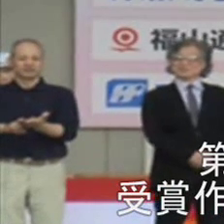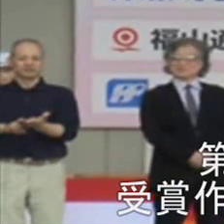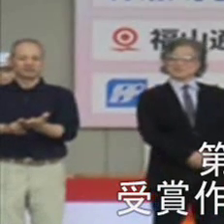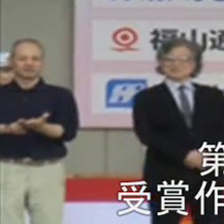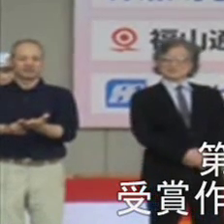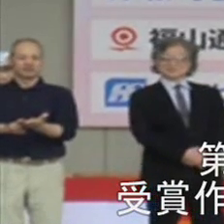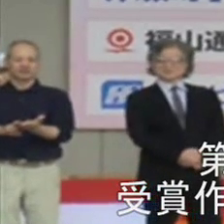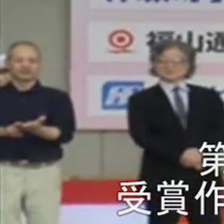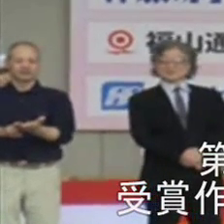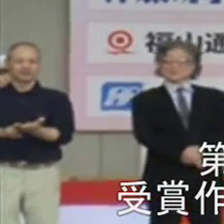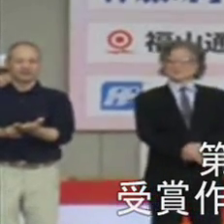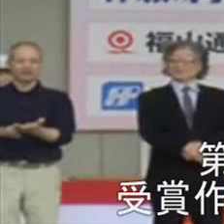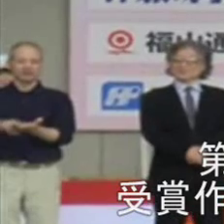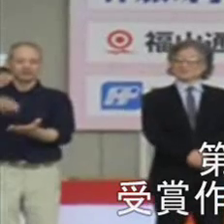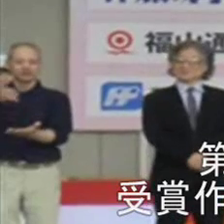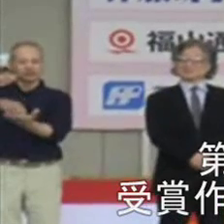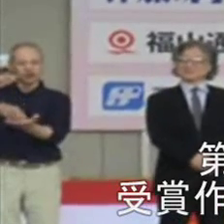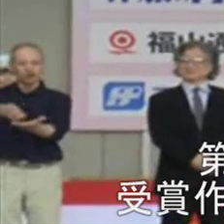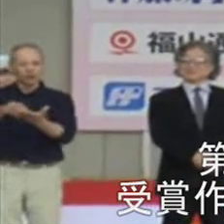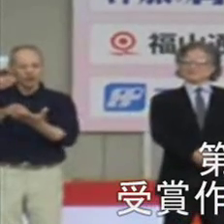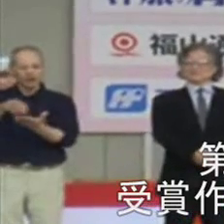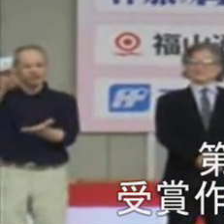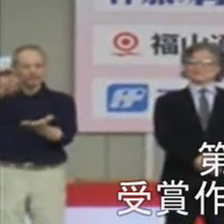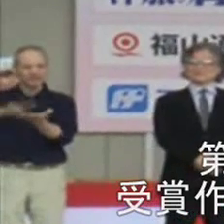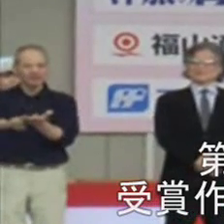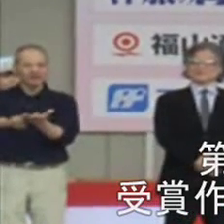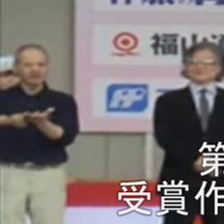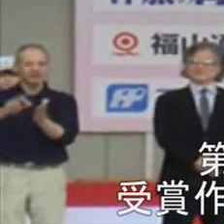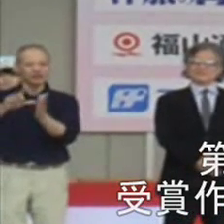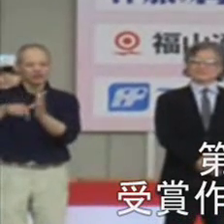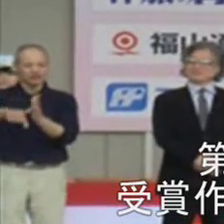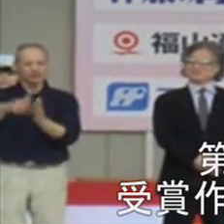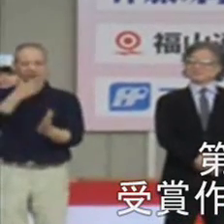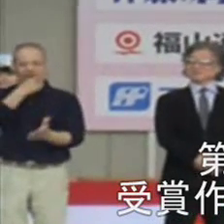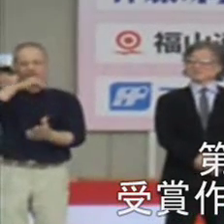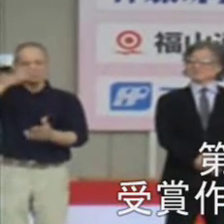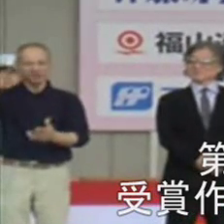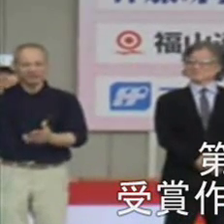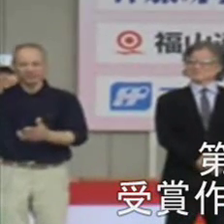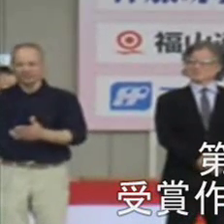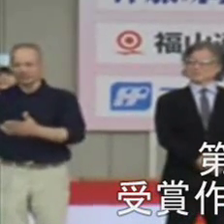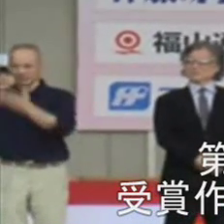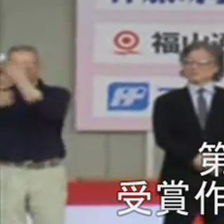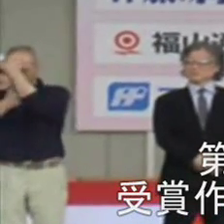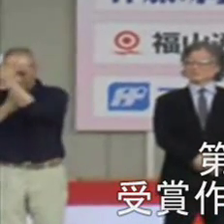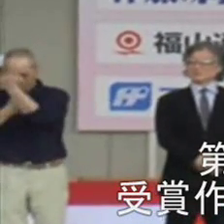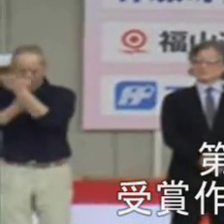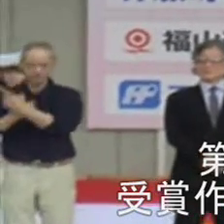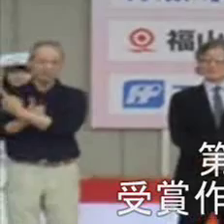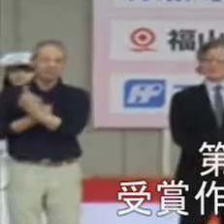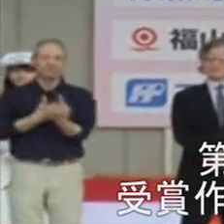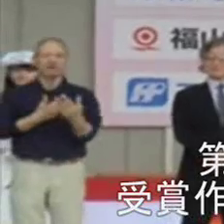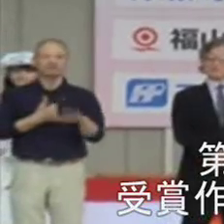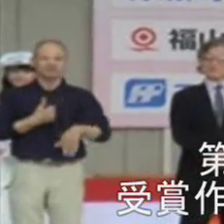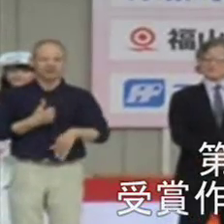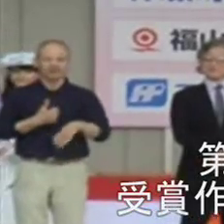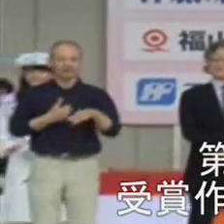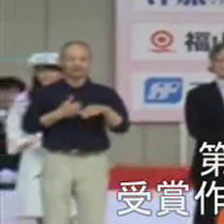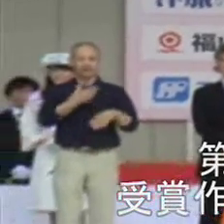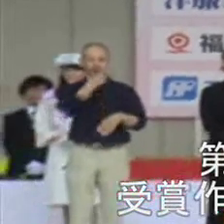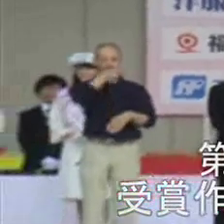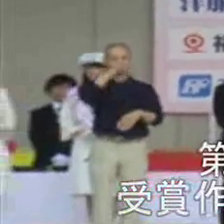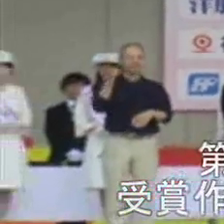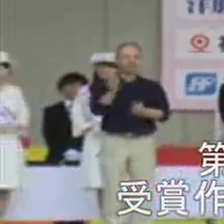来させていただいたんですけれど、まあ、その時もバラの町ということで、バラを見るのをすごく楽しみにしてきたん